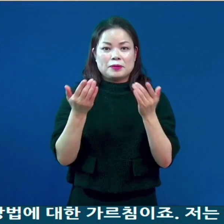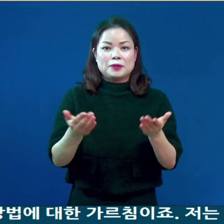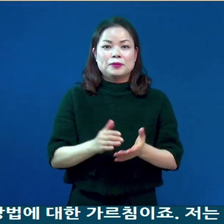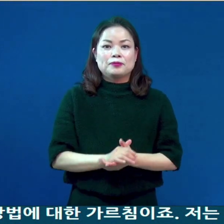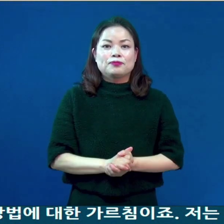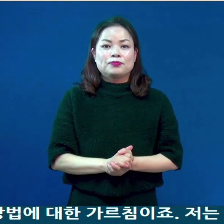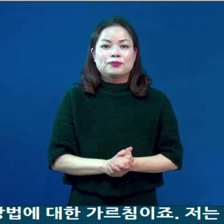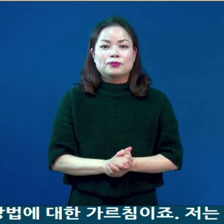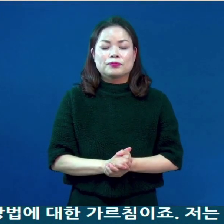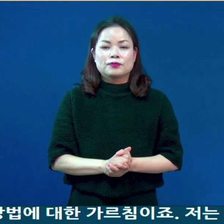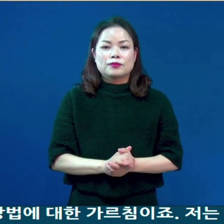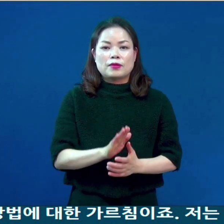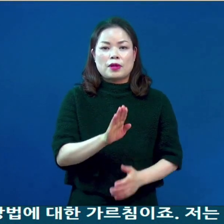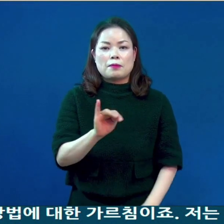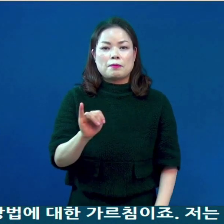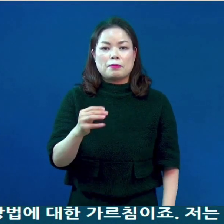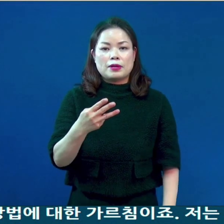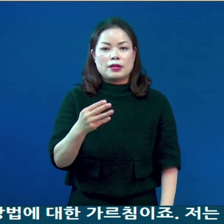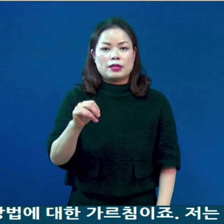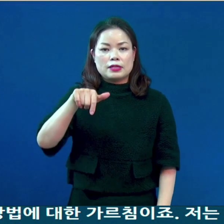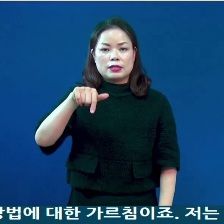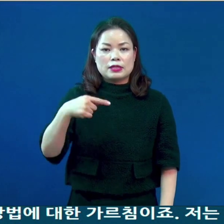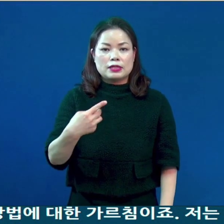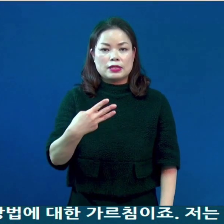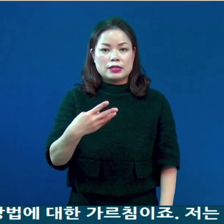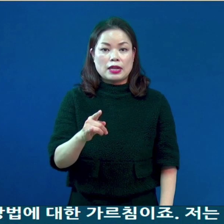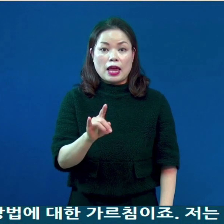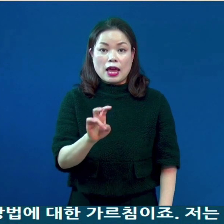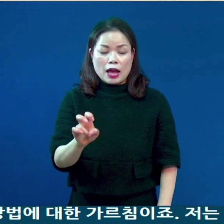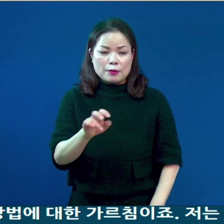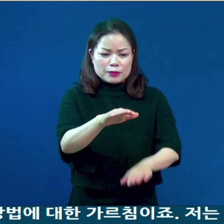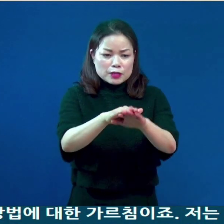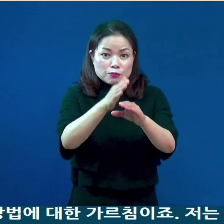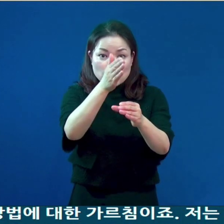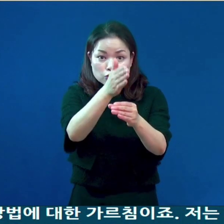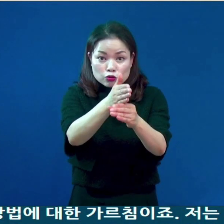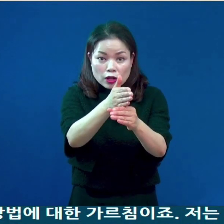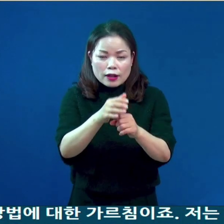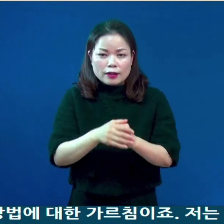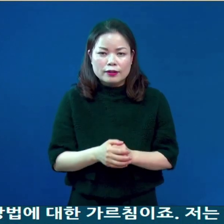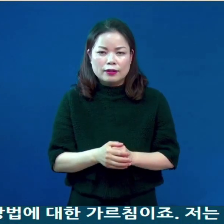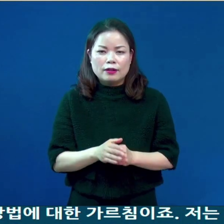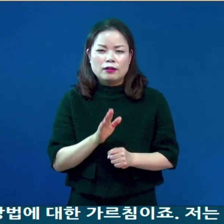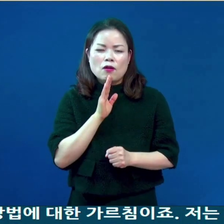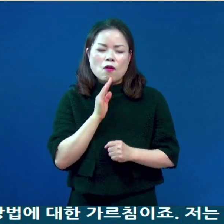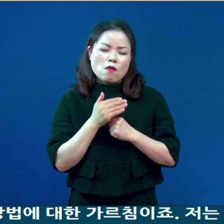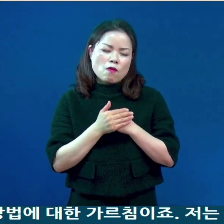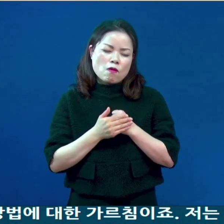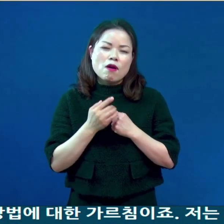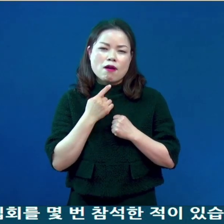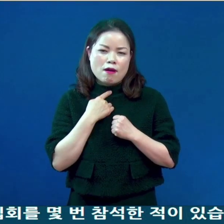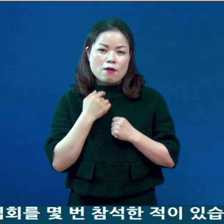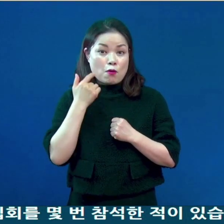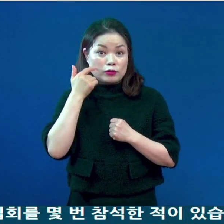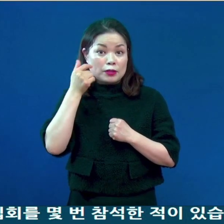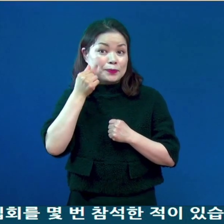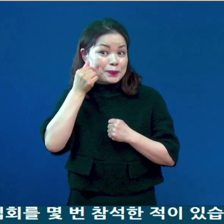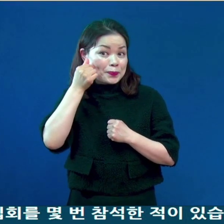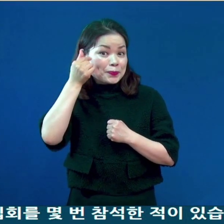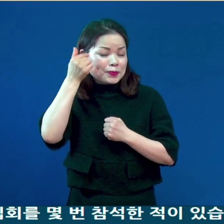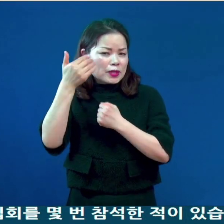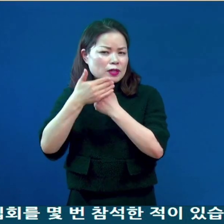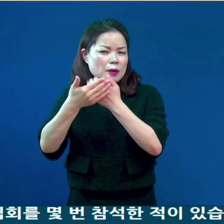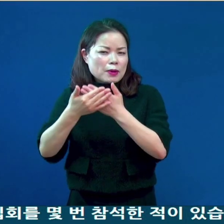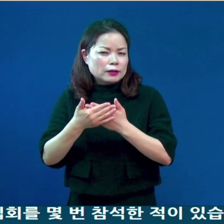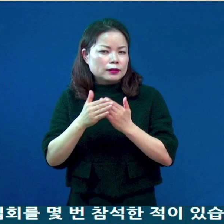겁니다. 이 빌리 그레함 목사님이 이렇게 그 집회를 중에 보면서 참 은혜가 됐던 적이 있었습니다. 근데 그